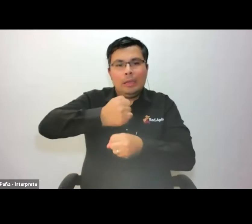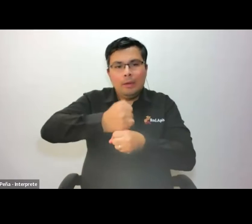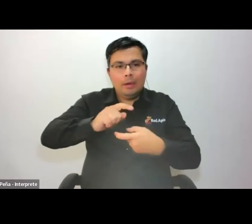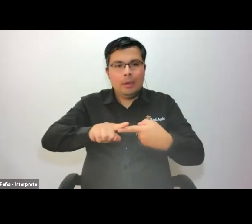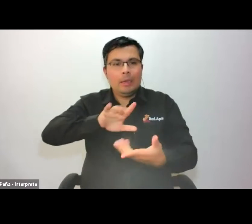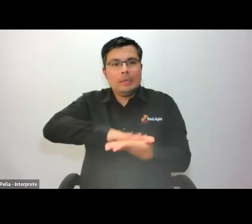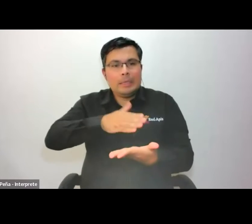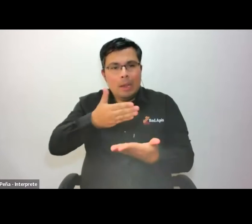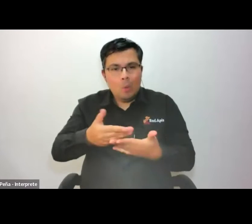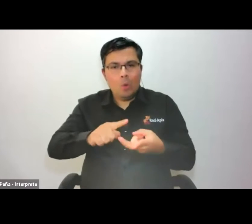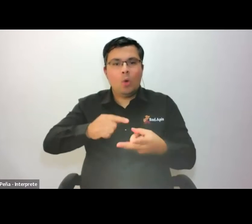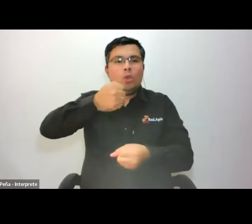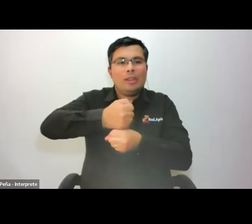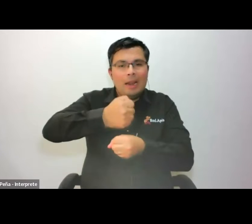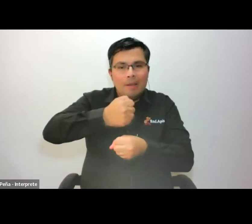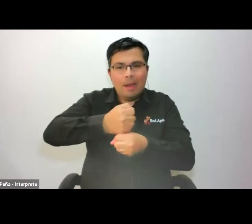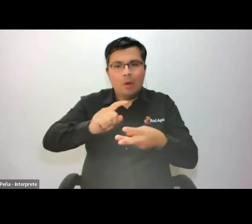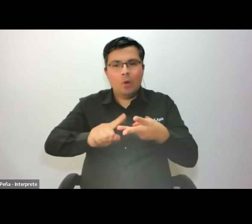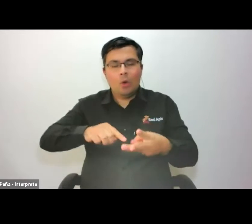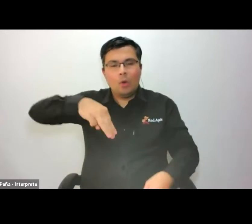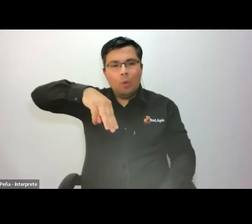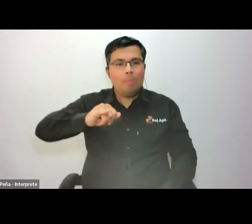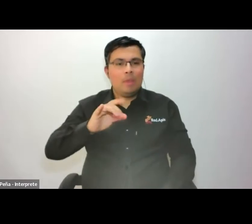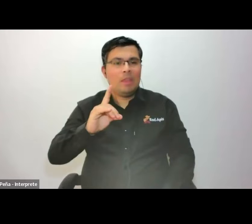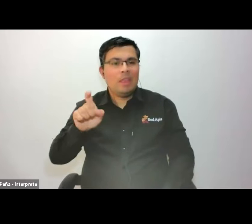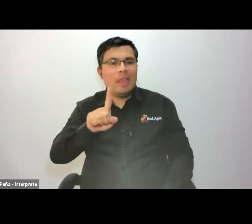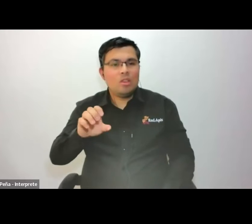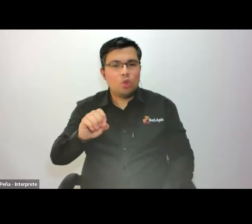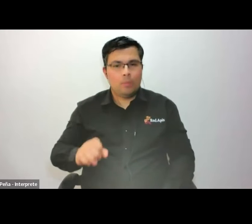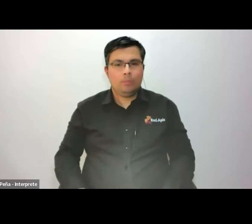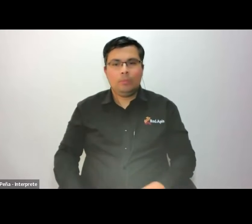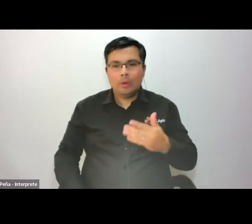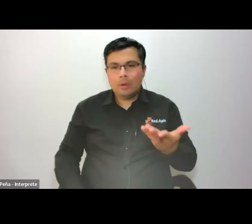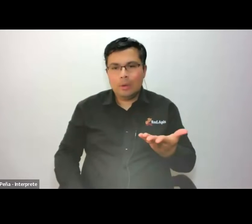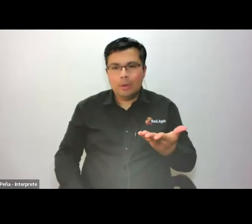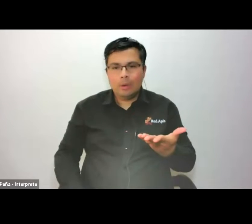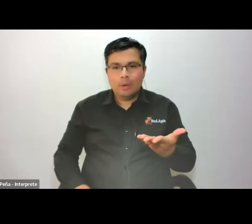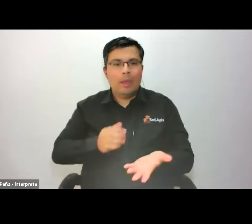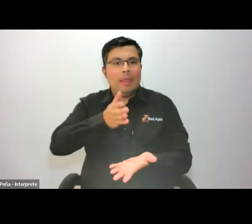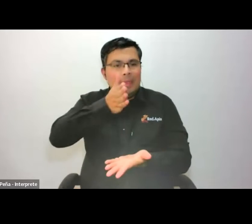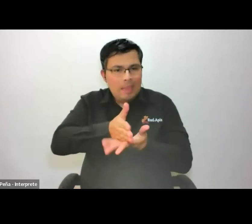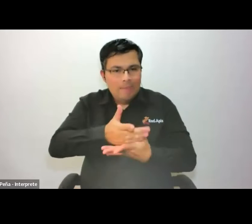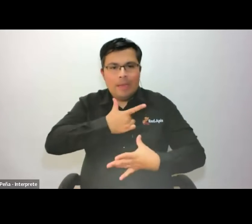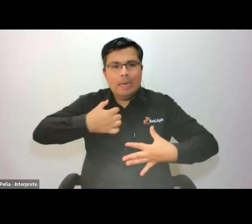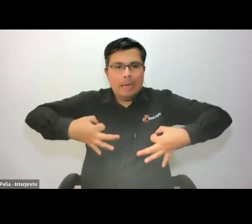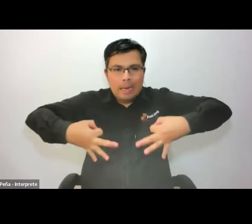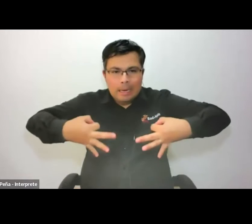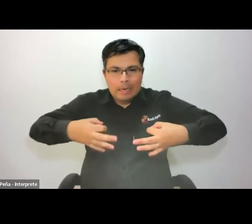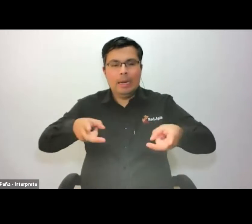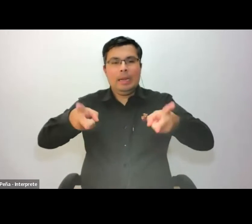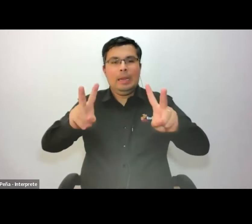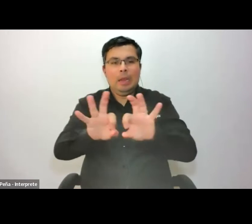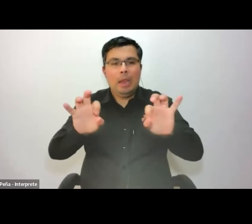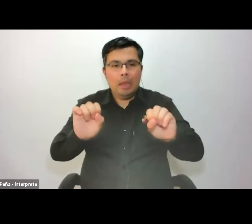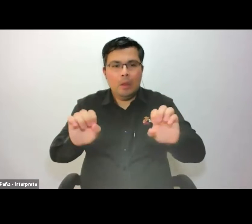Mideso, y en el ámbito educativo propiamente tal, tenemos el deber de garantizar el derecho a la educación inclusiva y